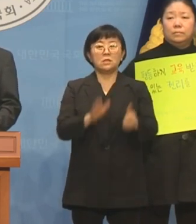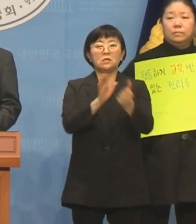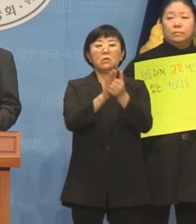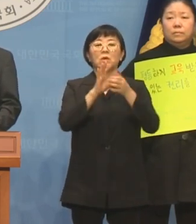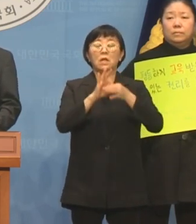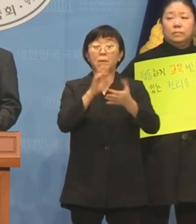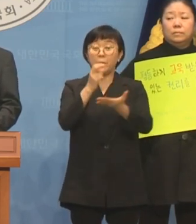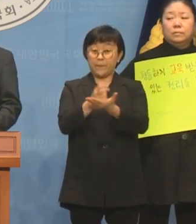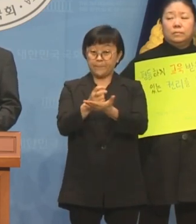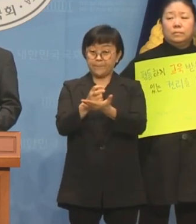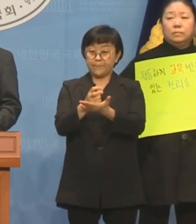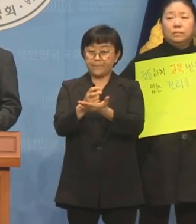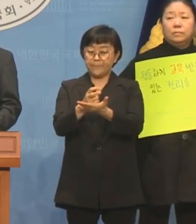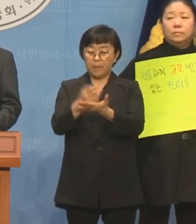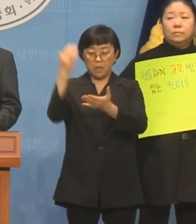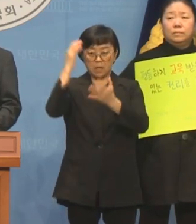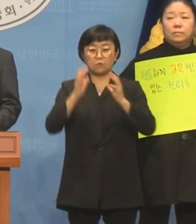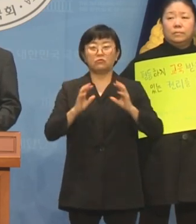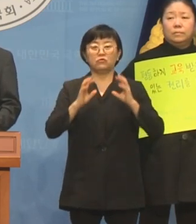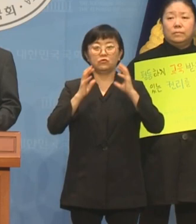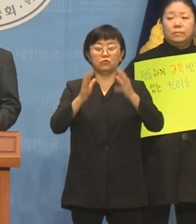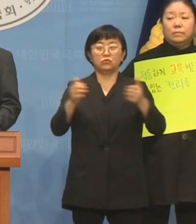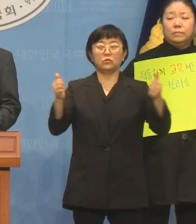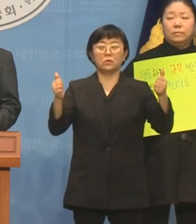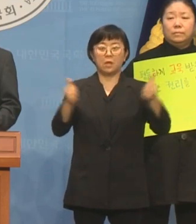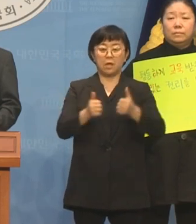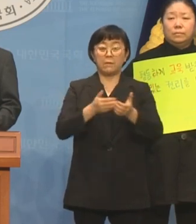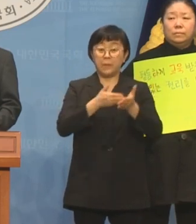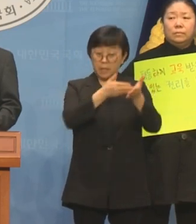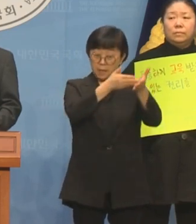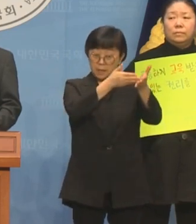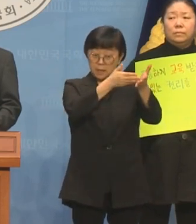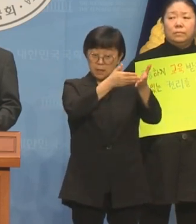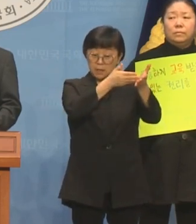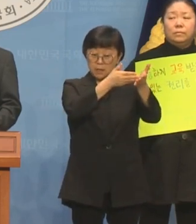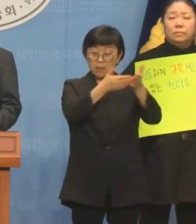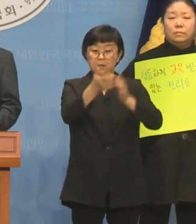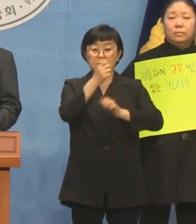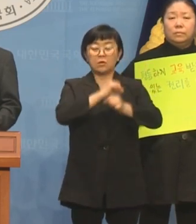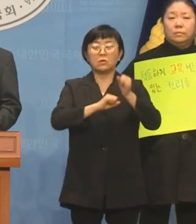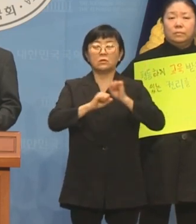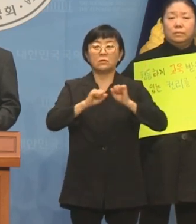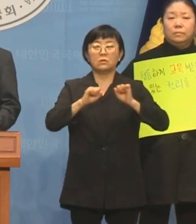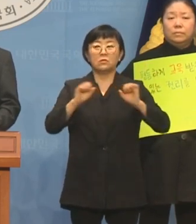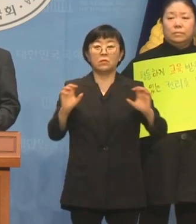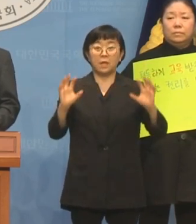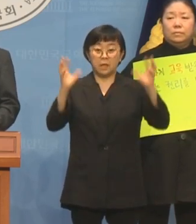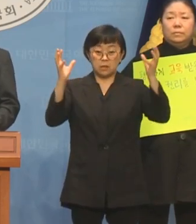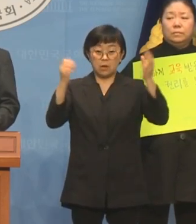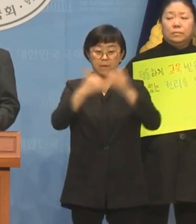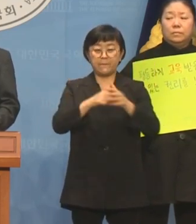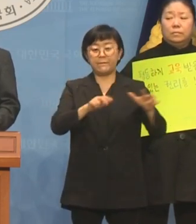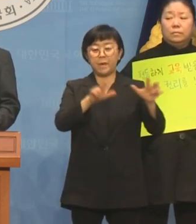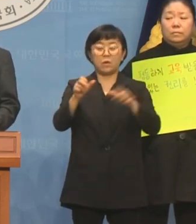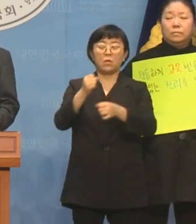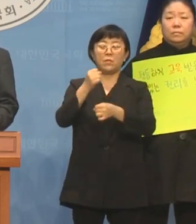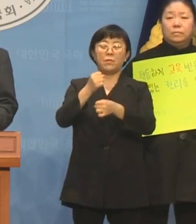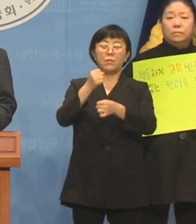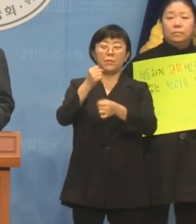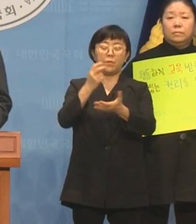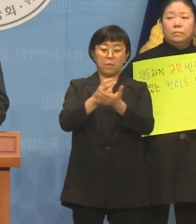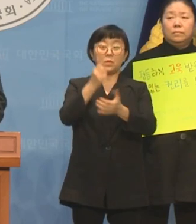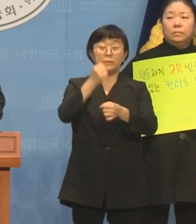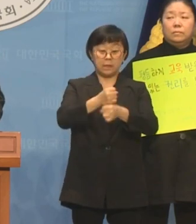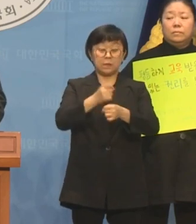관한 법률안이 대한민국 국회에 발의된 것에 대해 적극 환영하며 즉각 제정을